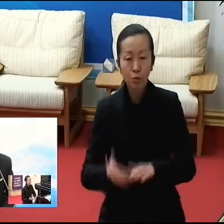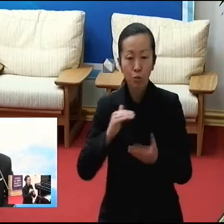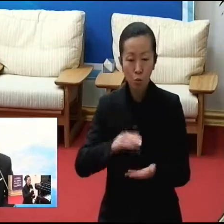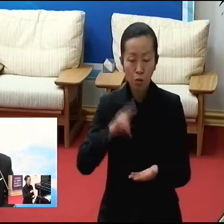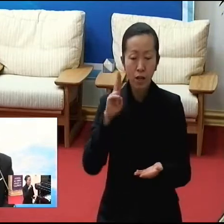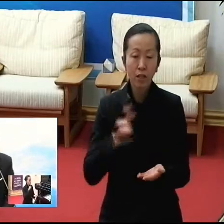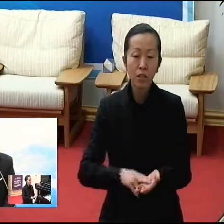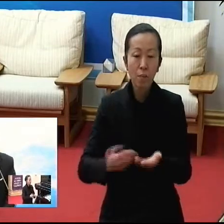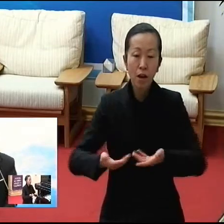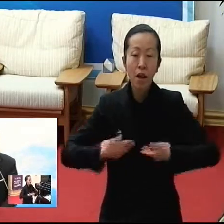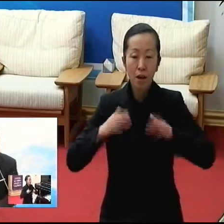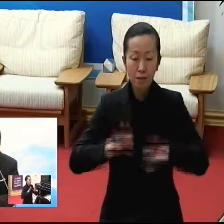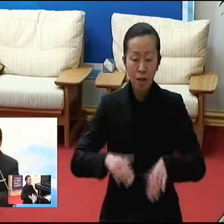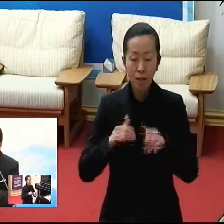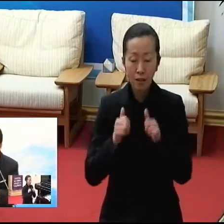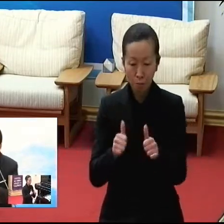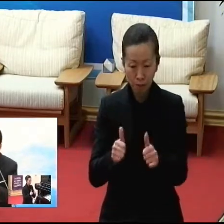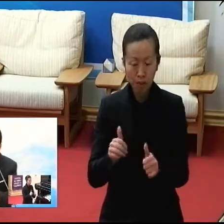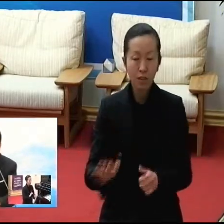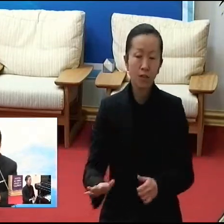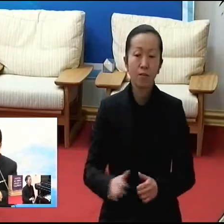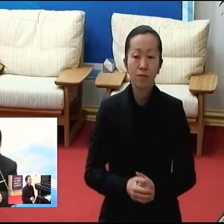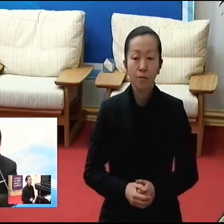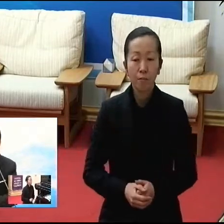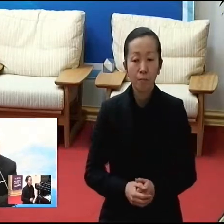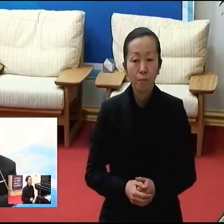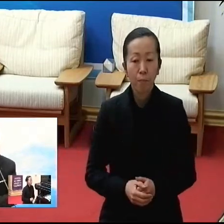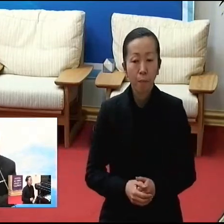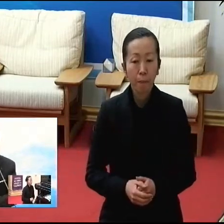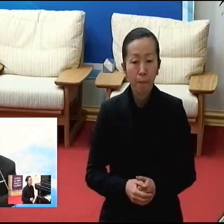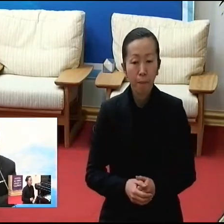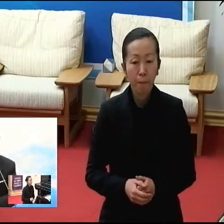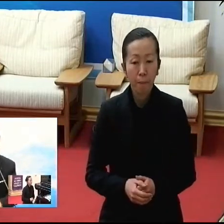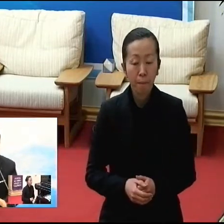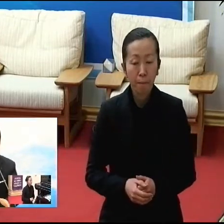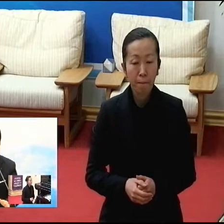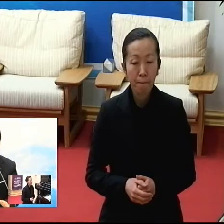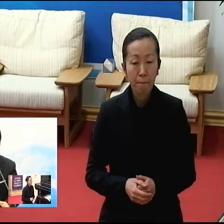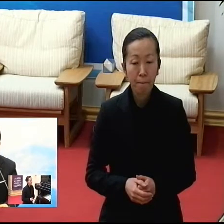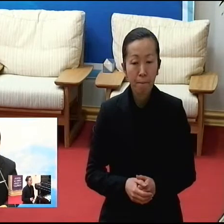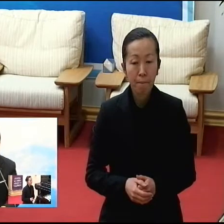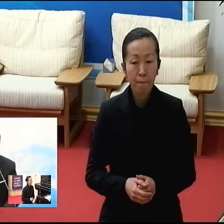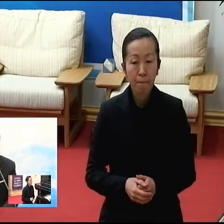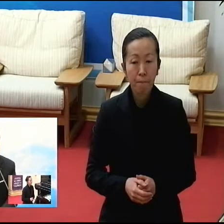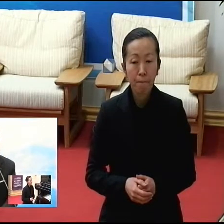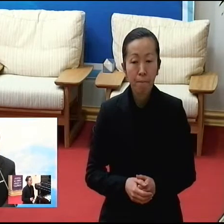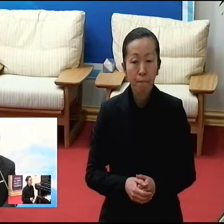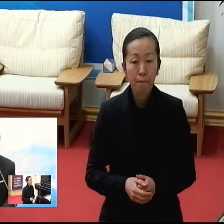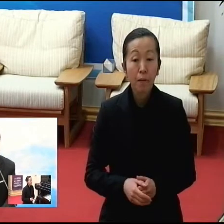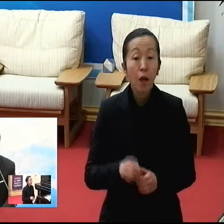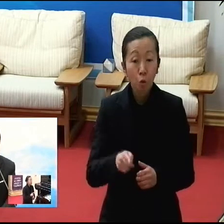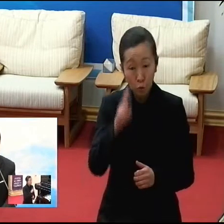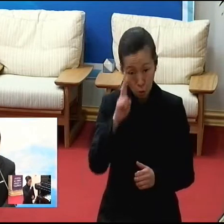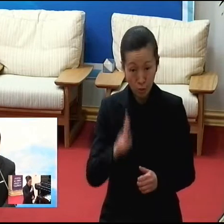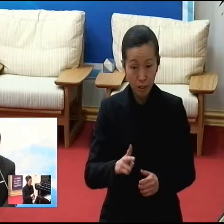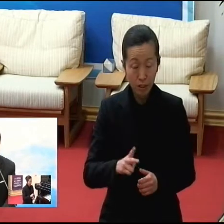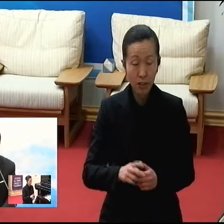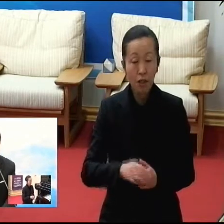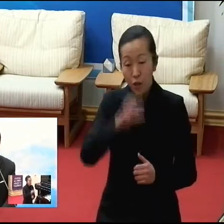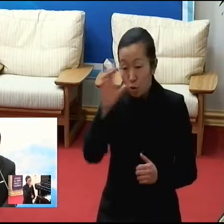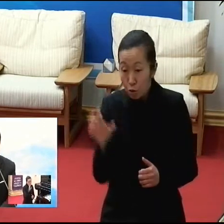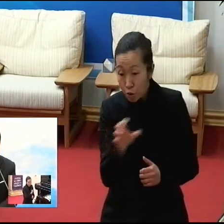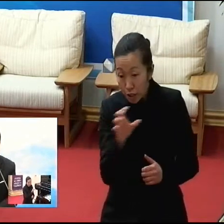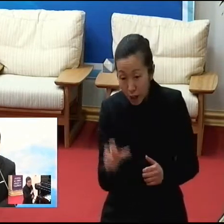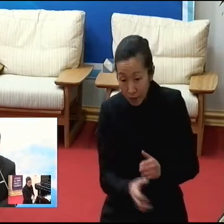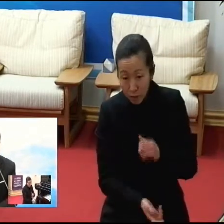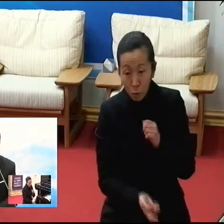れた定めだということ。 자, 이런 반복되는 불신자 상태 속에 우리 인간이 놓여져 사는 것입니다. このように繰り返され